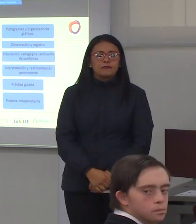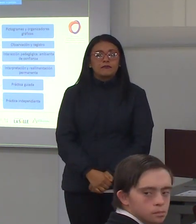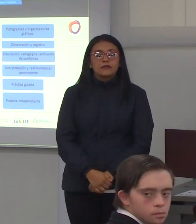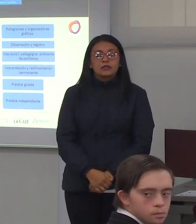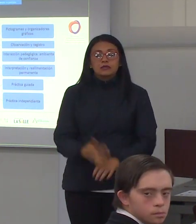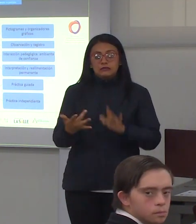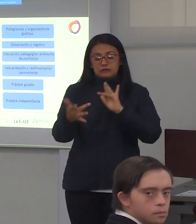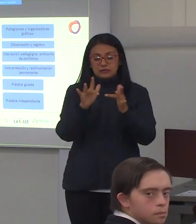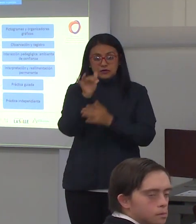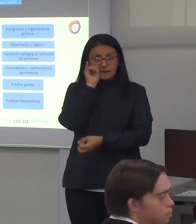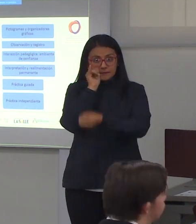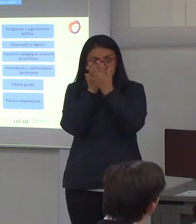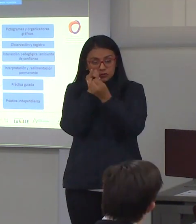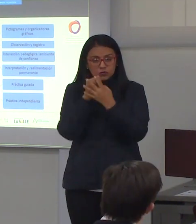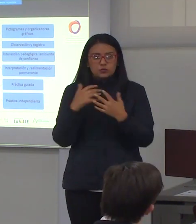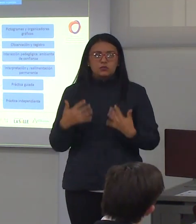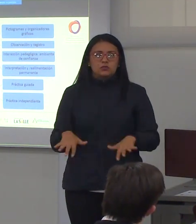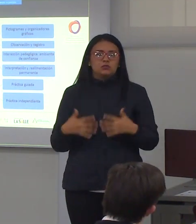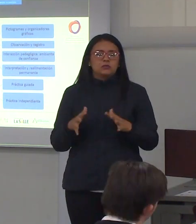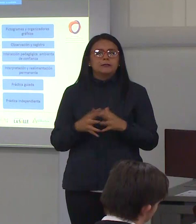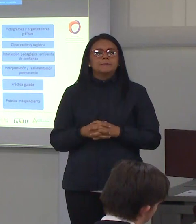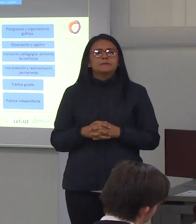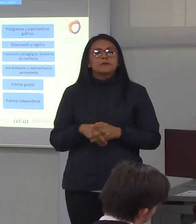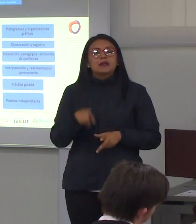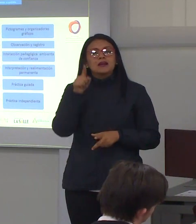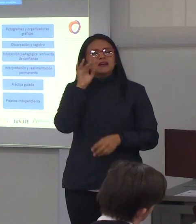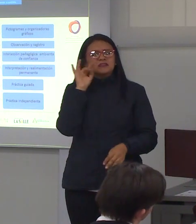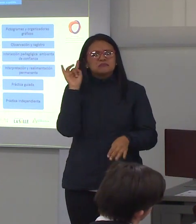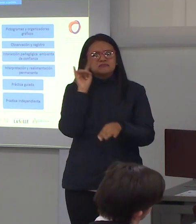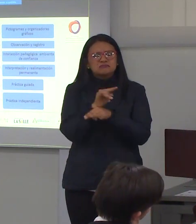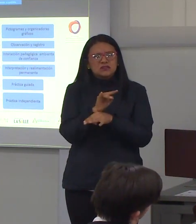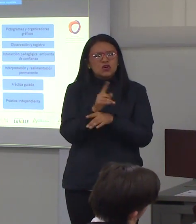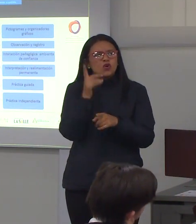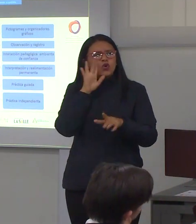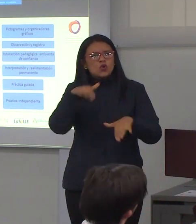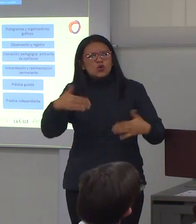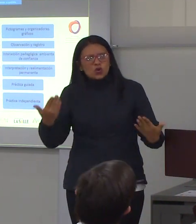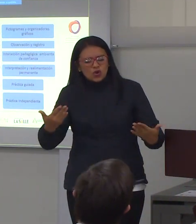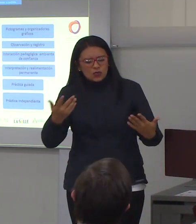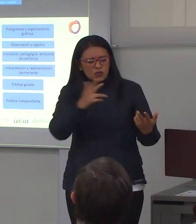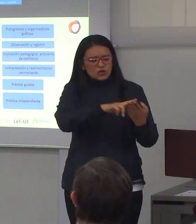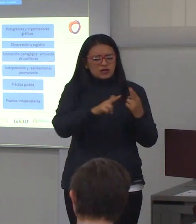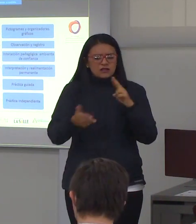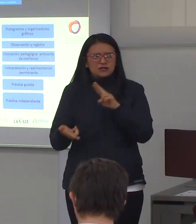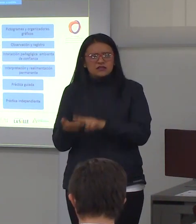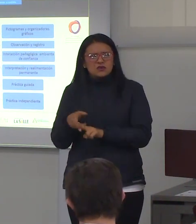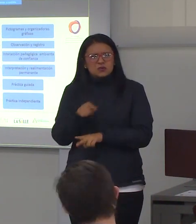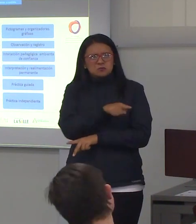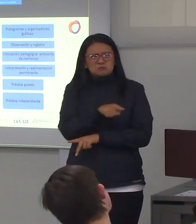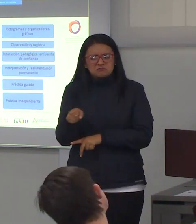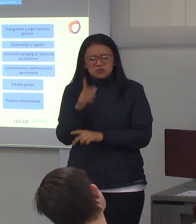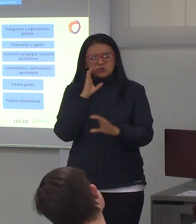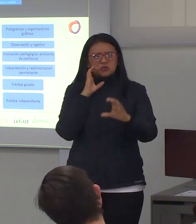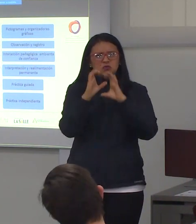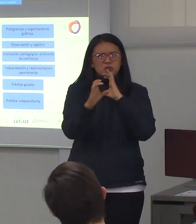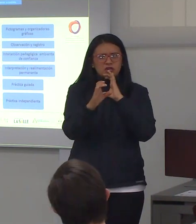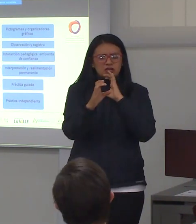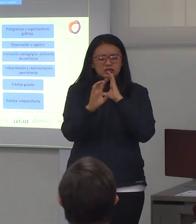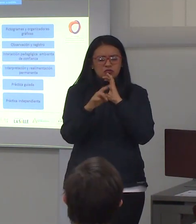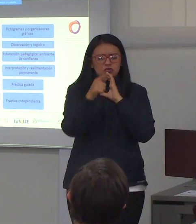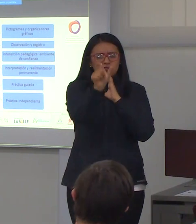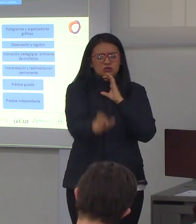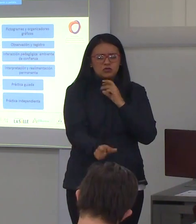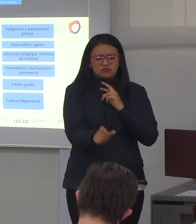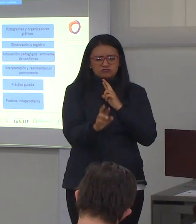pedagógica, un elemento fundamental en esa observación era cómo se daba la relación, cómo se daba la comunicación con el otro.